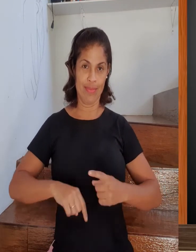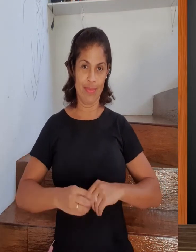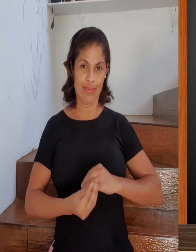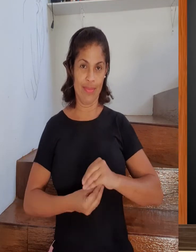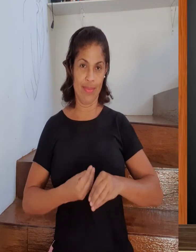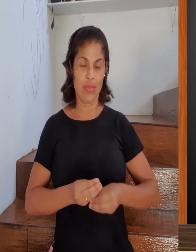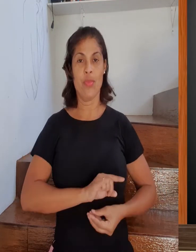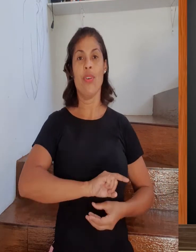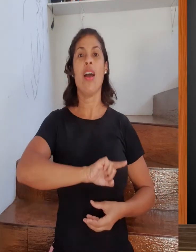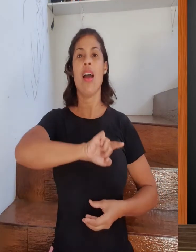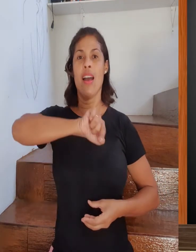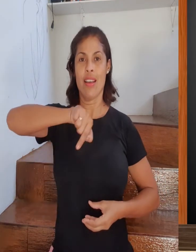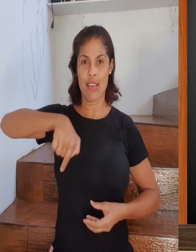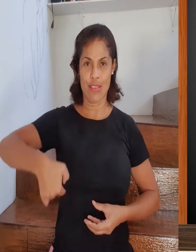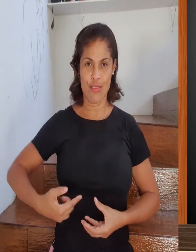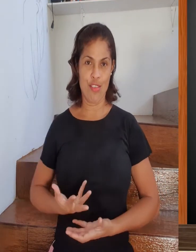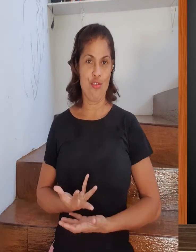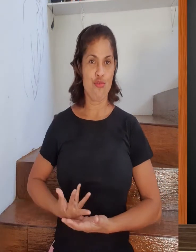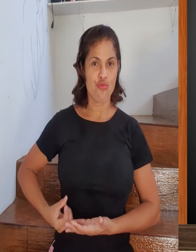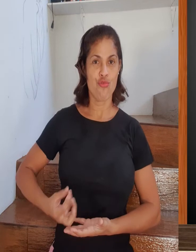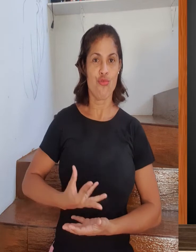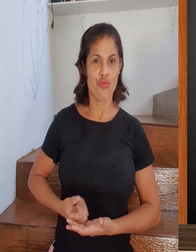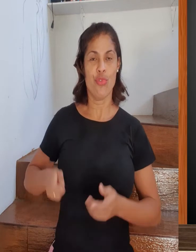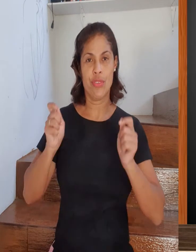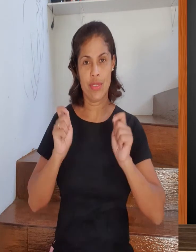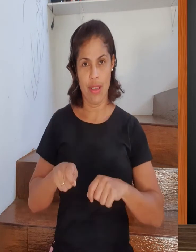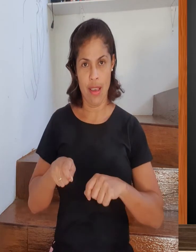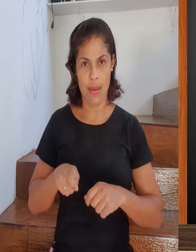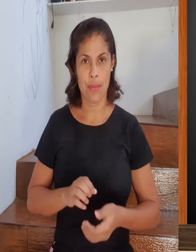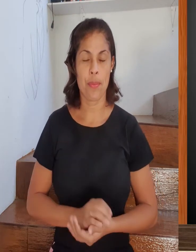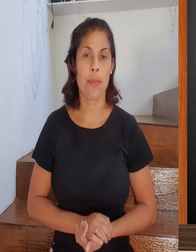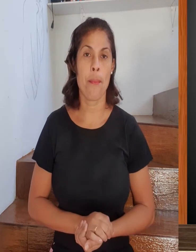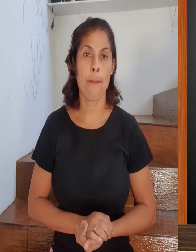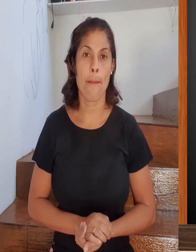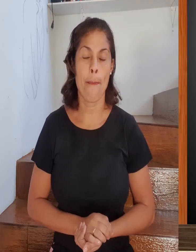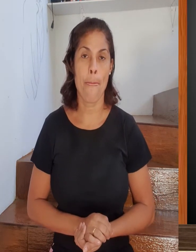micro-organismos intestinais voltam à forma absorvível.